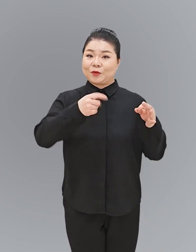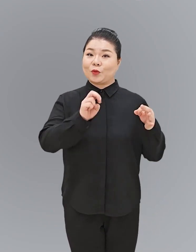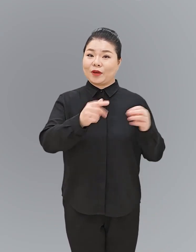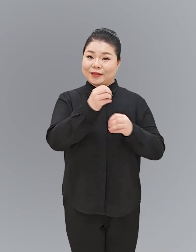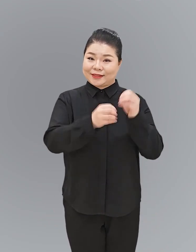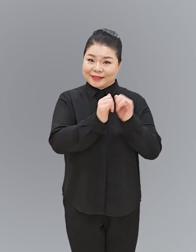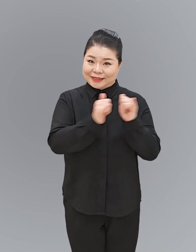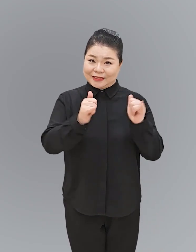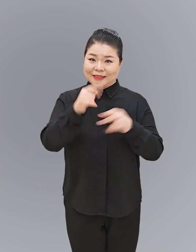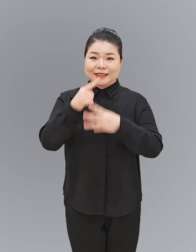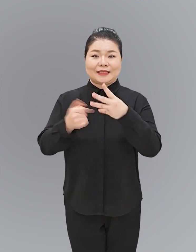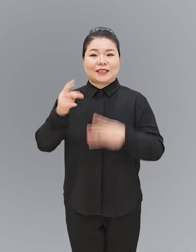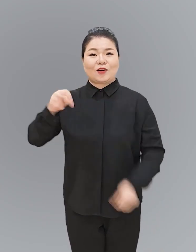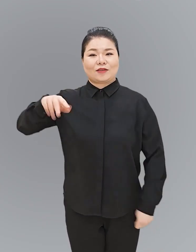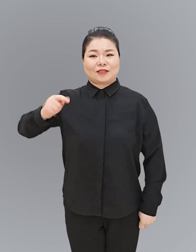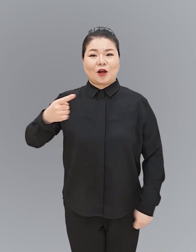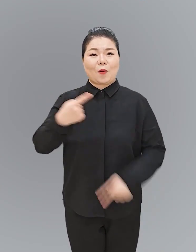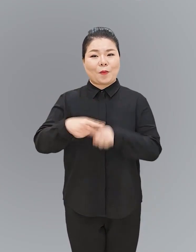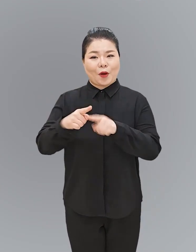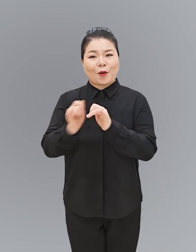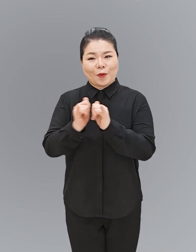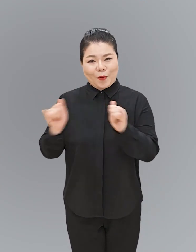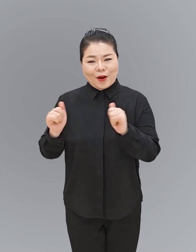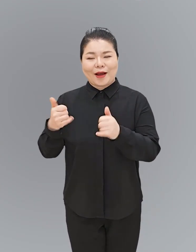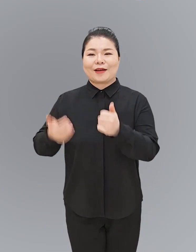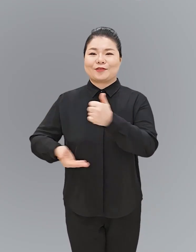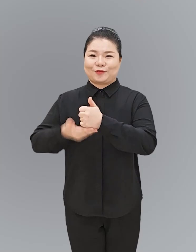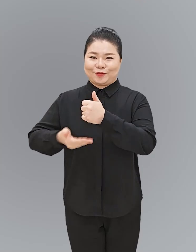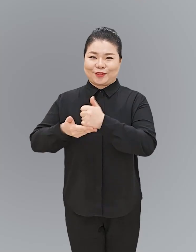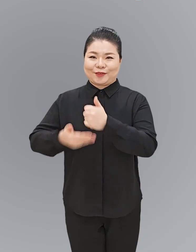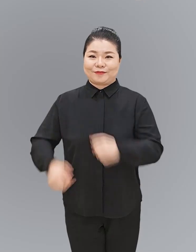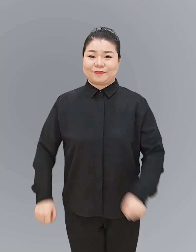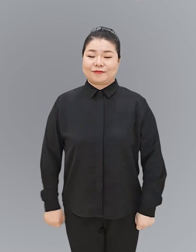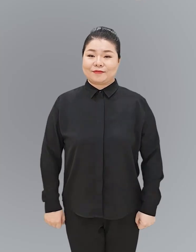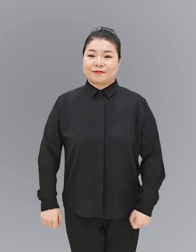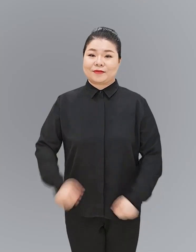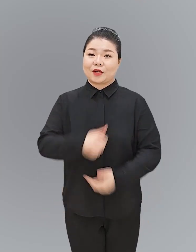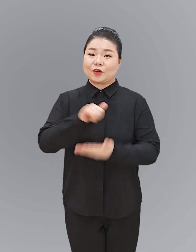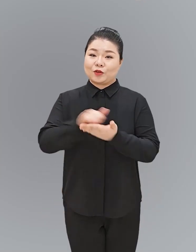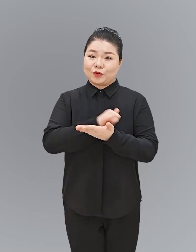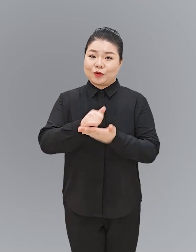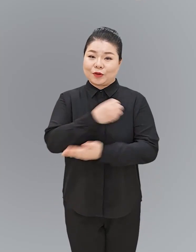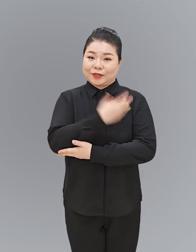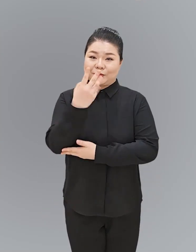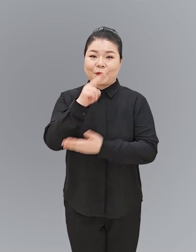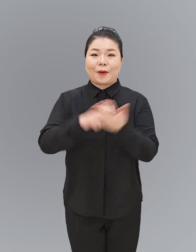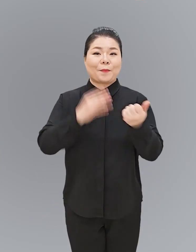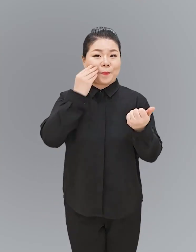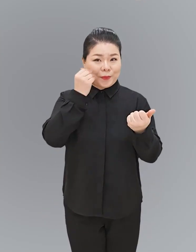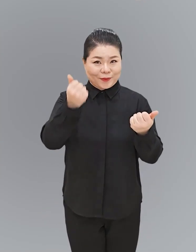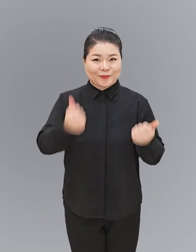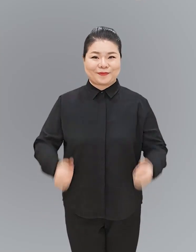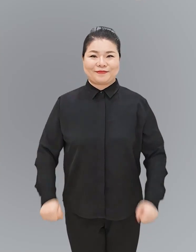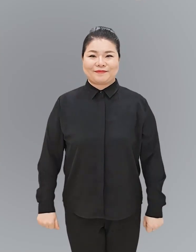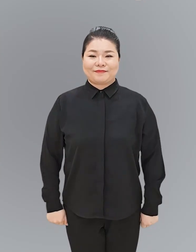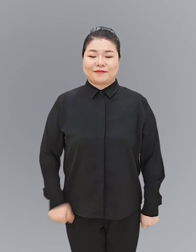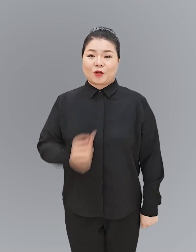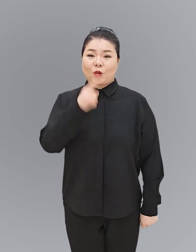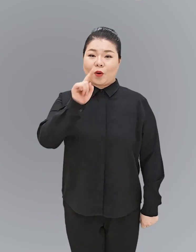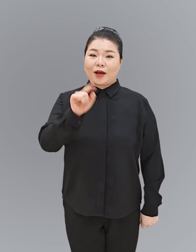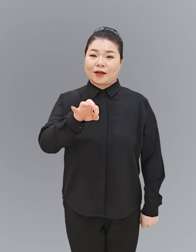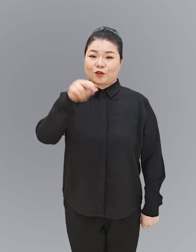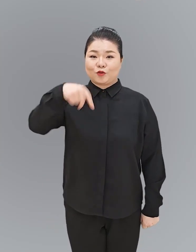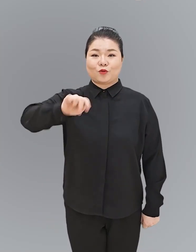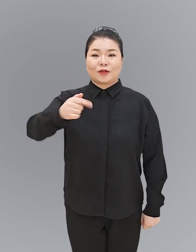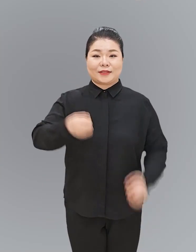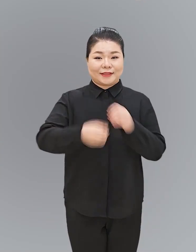김소연 시인, 신영철 평론가 강력 추천. 일간지 뉴욕타임스 베스트셀러. 황유원 시인의